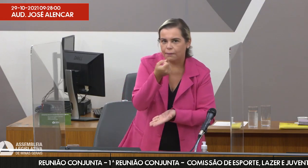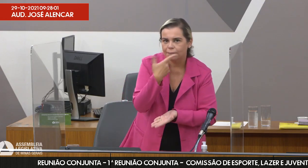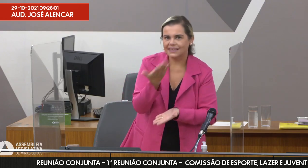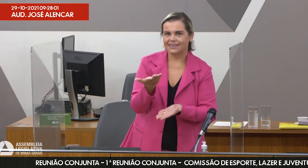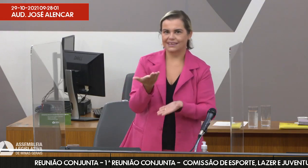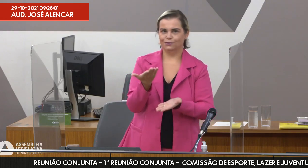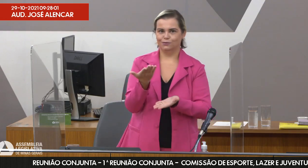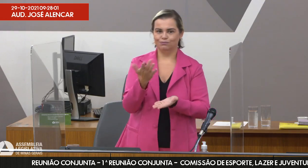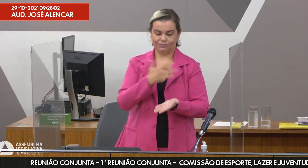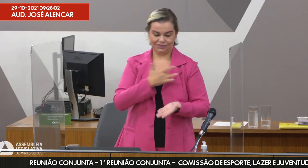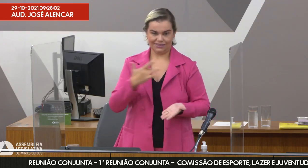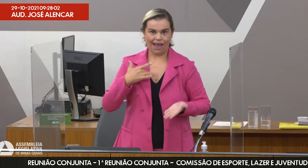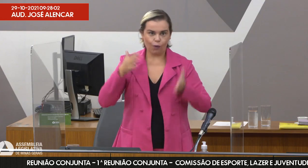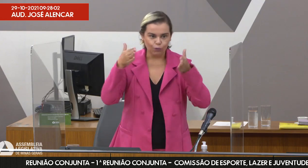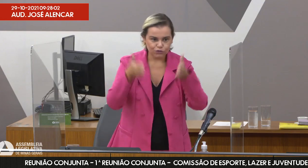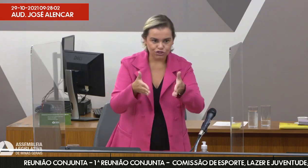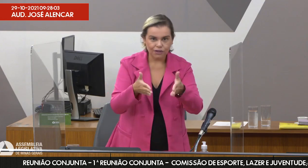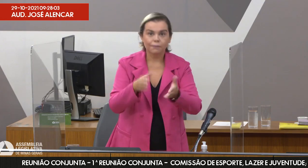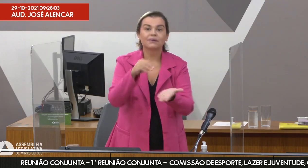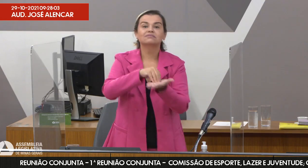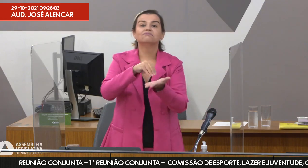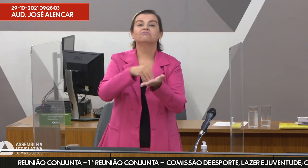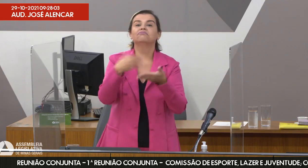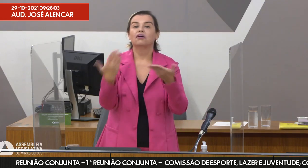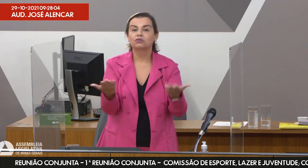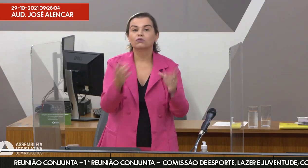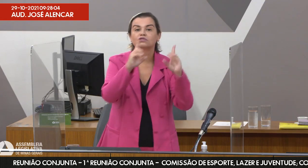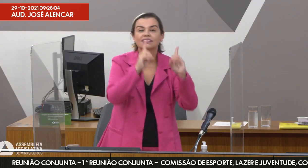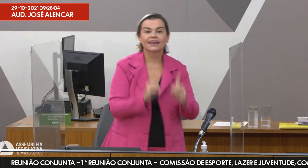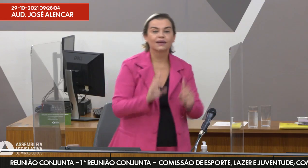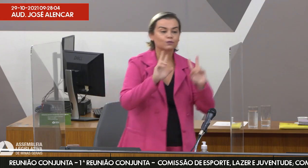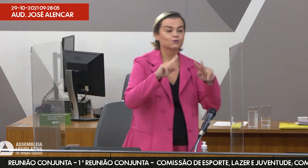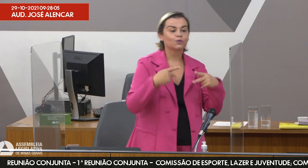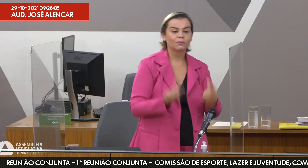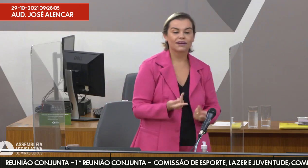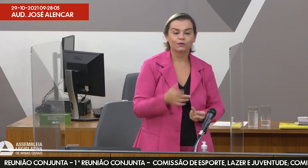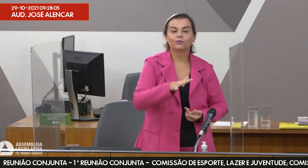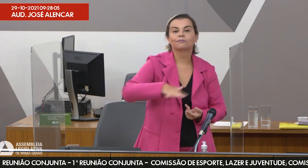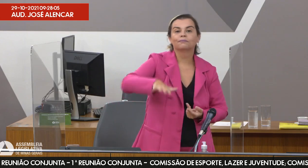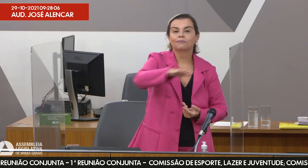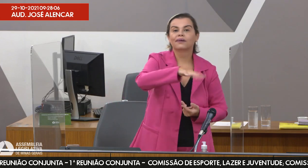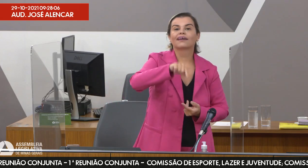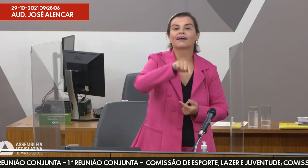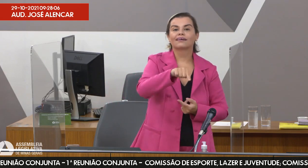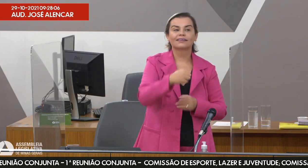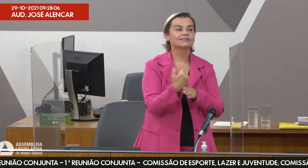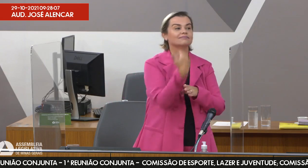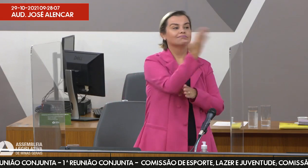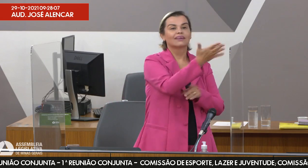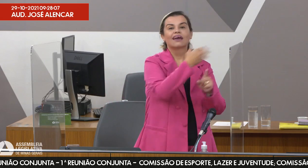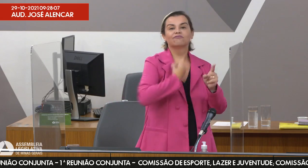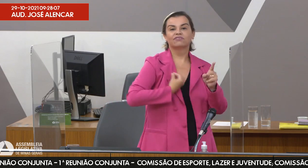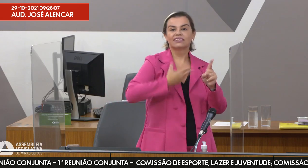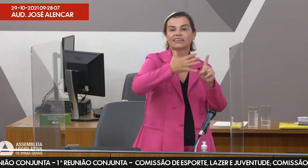fossem considerados. O Ministério da Saúde desenvolve um trabalho muito importante, relacionado aos cuidados de saúde,